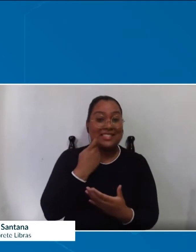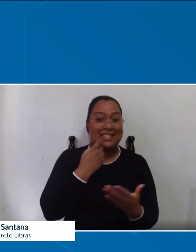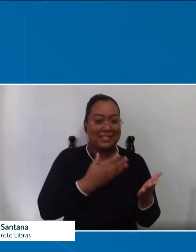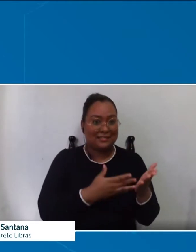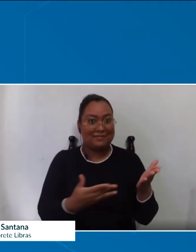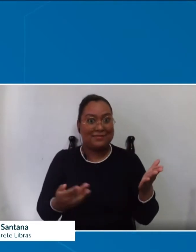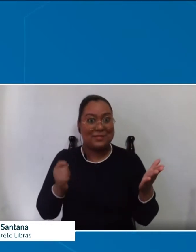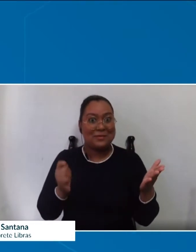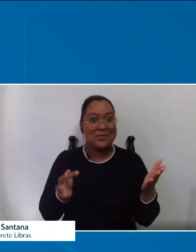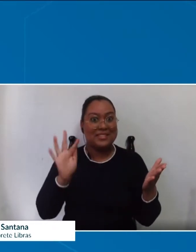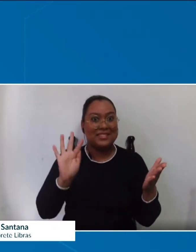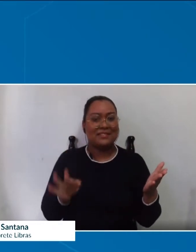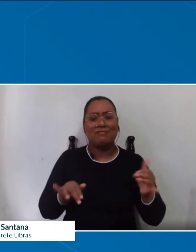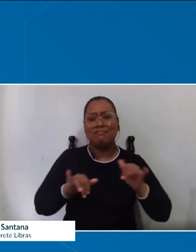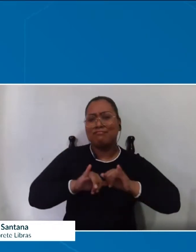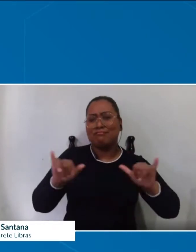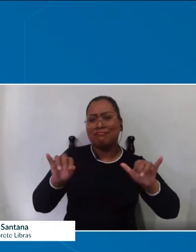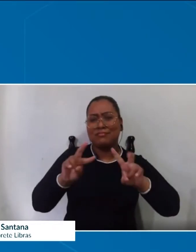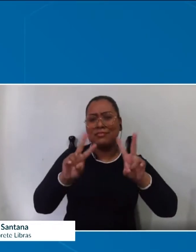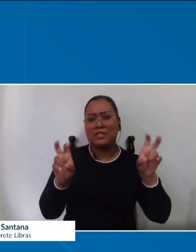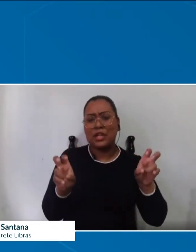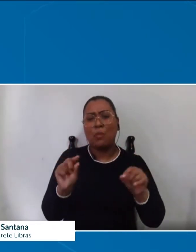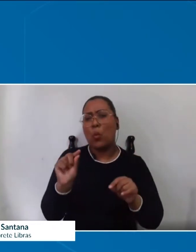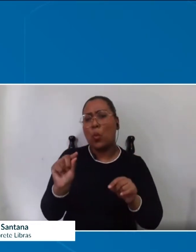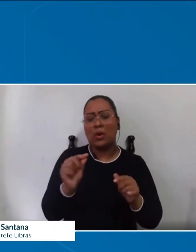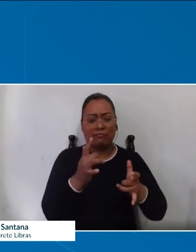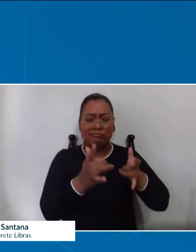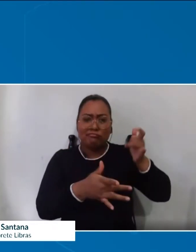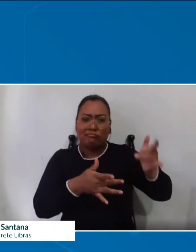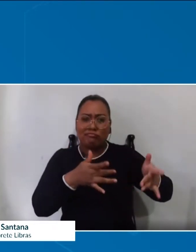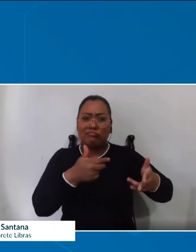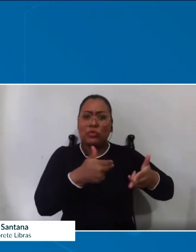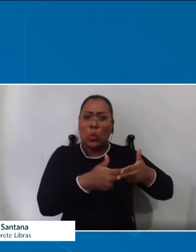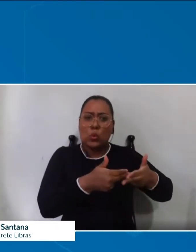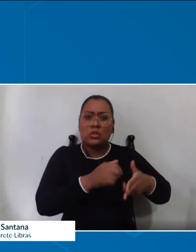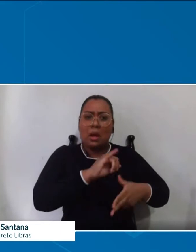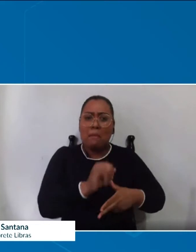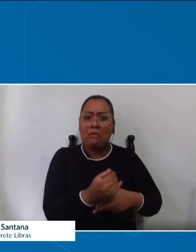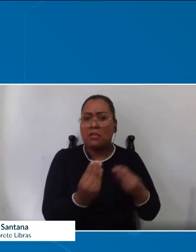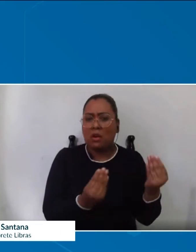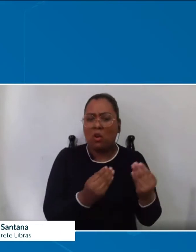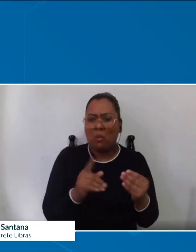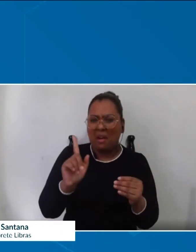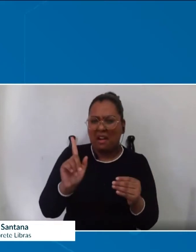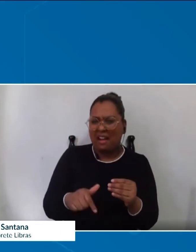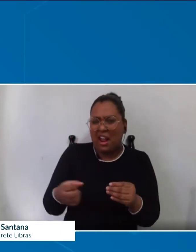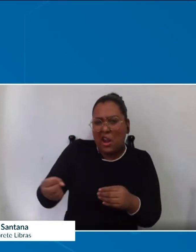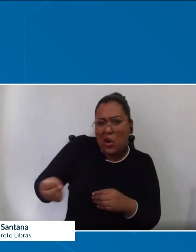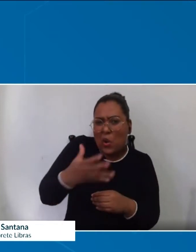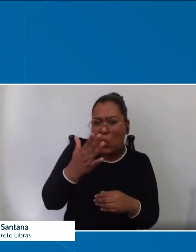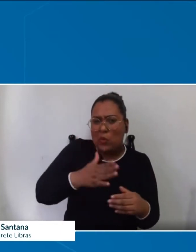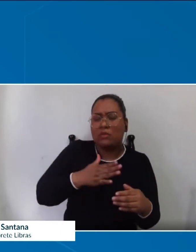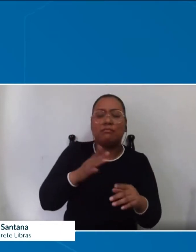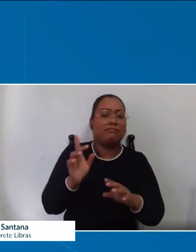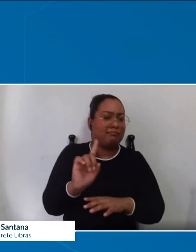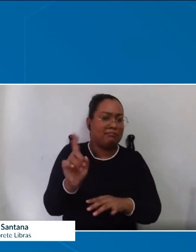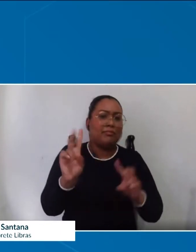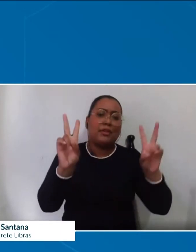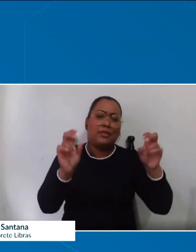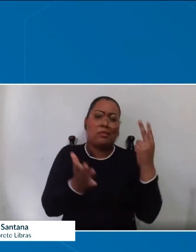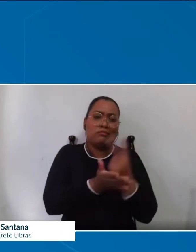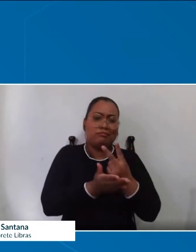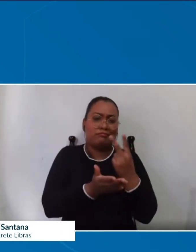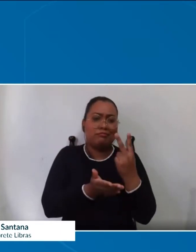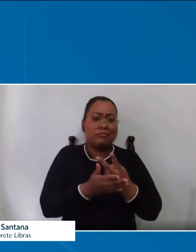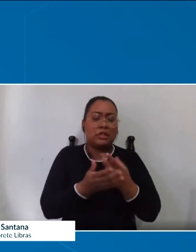semana, para falar hoje de aproveitamento de resíduos. Não é segredo nem novidade que a gente precisa ter mais responsabilidade com a